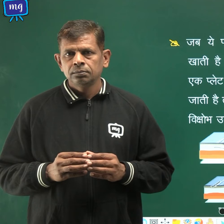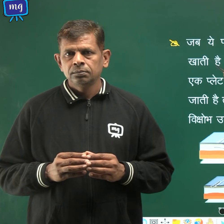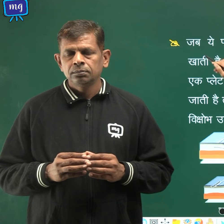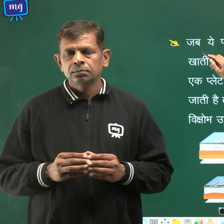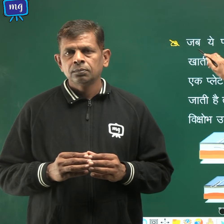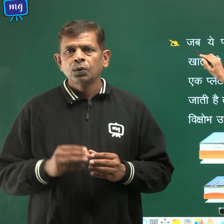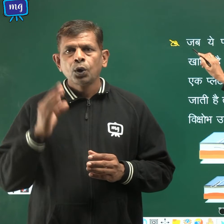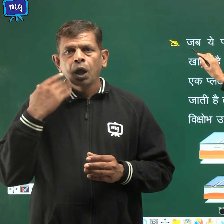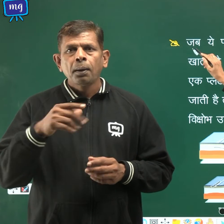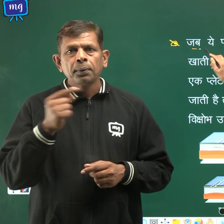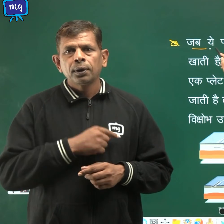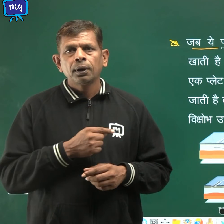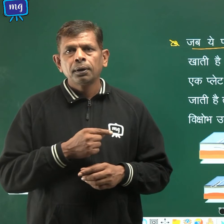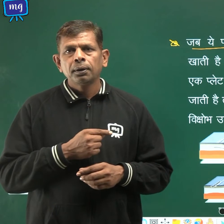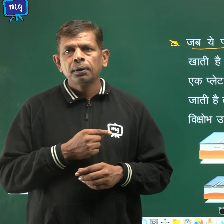जब ये प्लेट